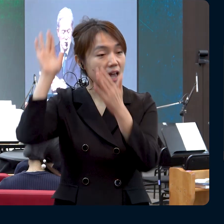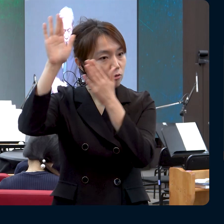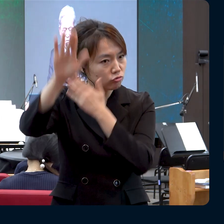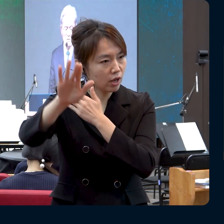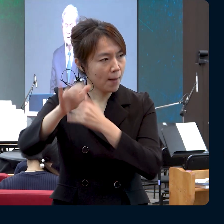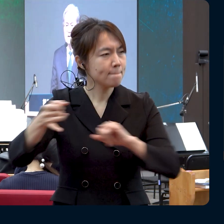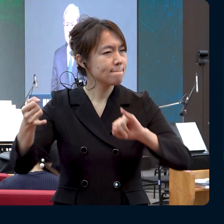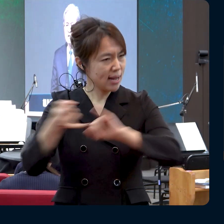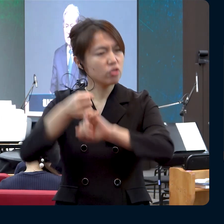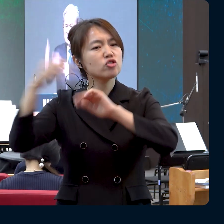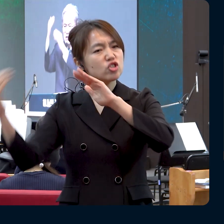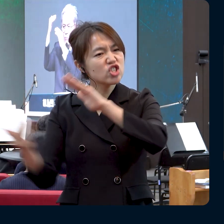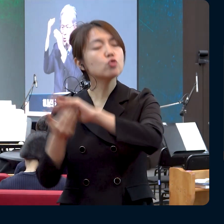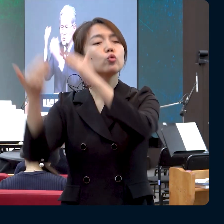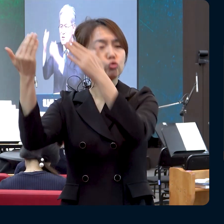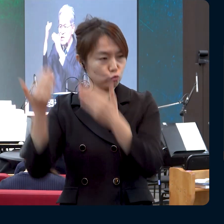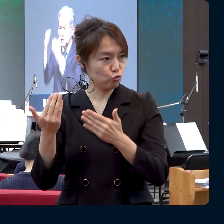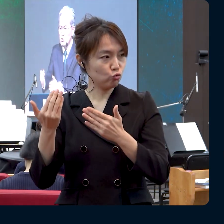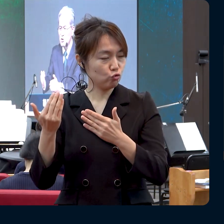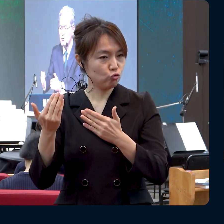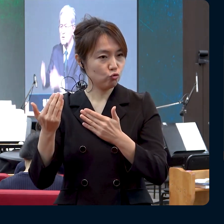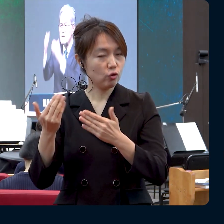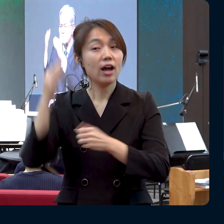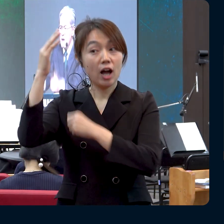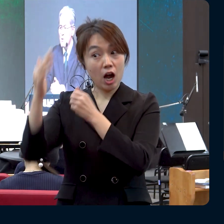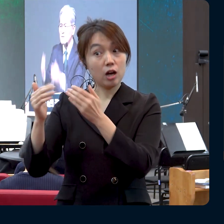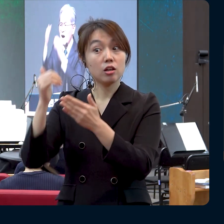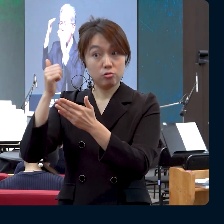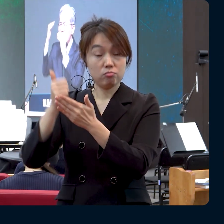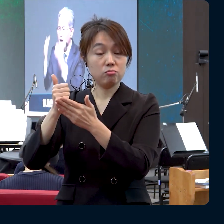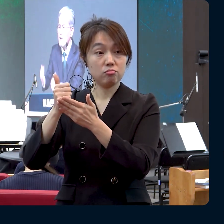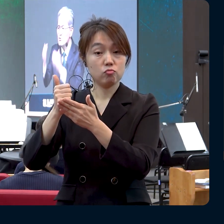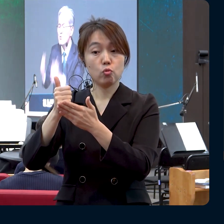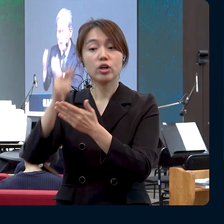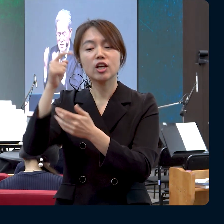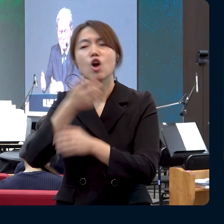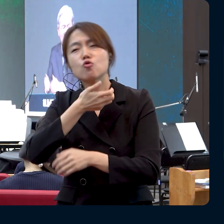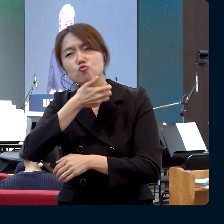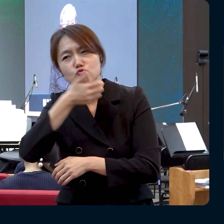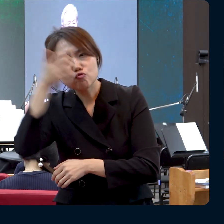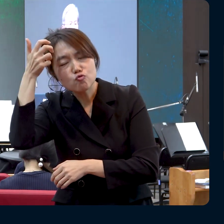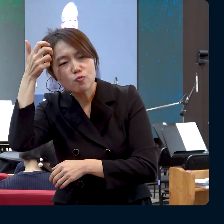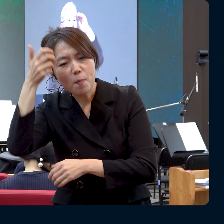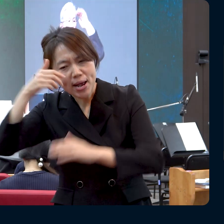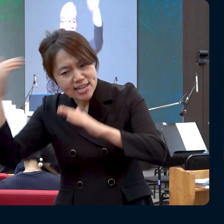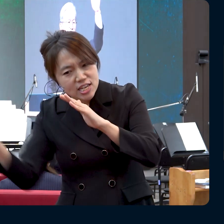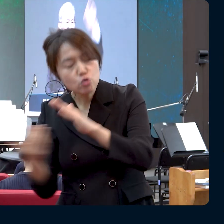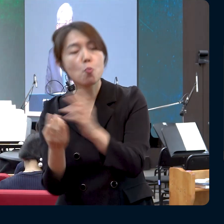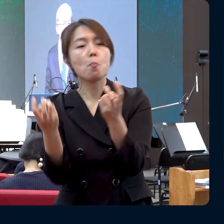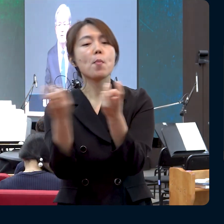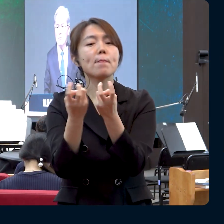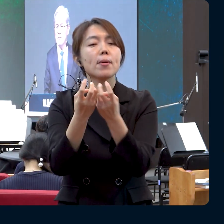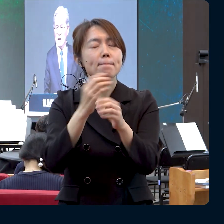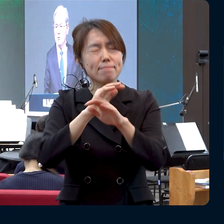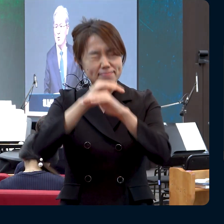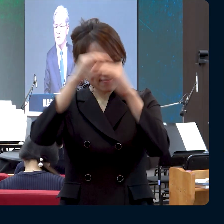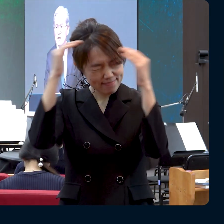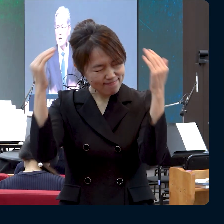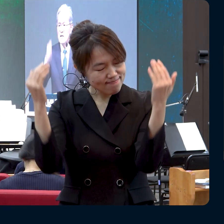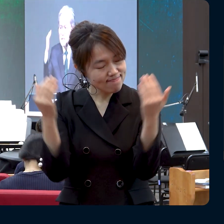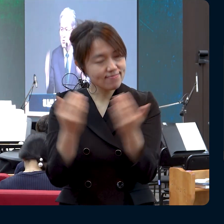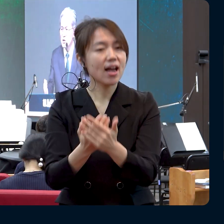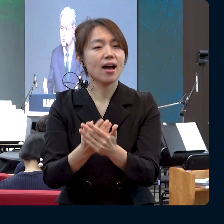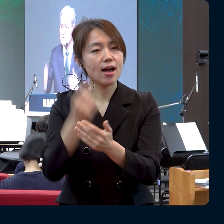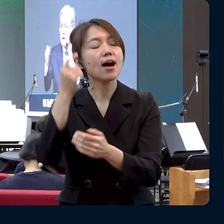이루실 것이고 이 모든 것을 이루실 수 있는 방법을 다 가지고 계신 거예요. 그냥 막연히 바라보는 것이